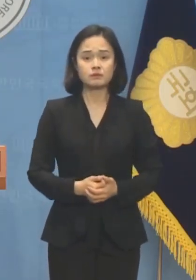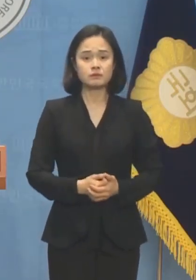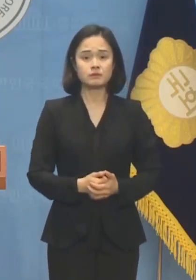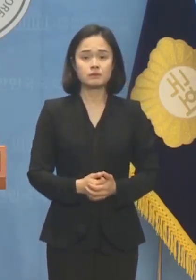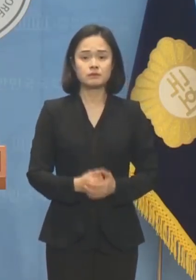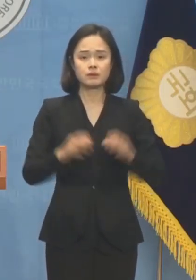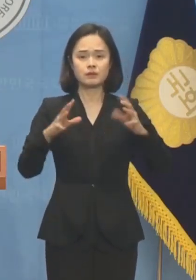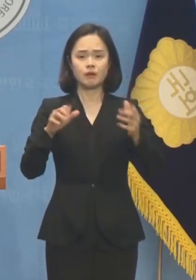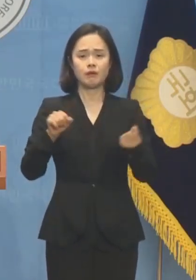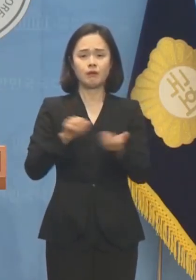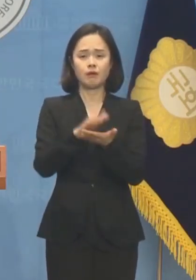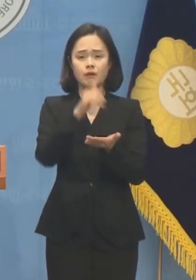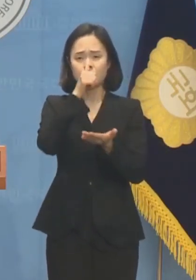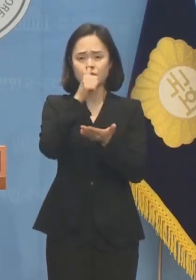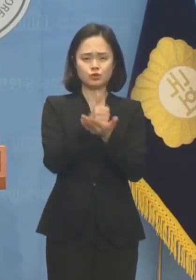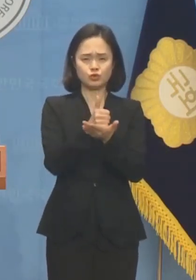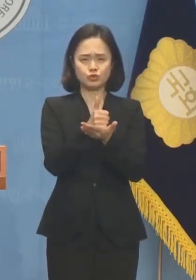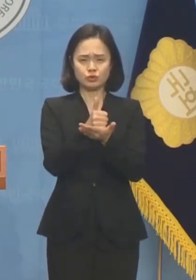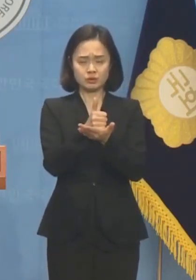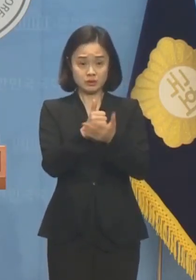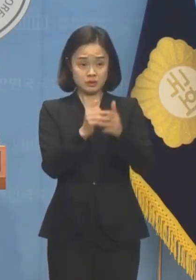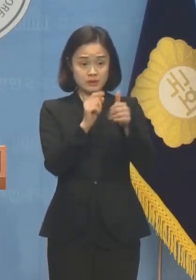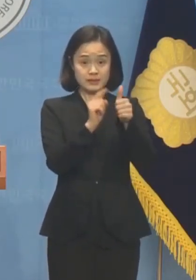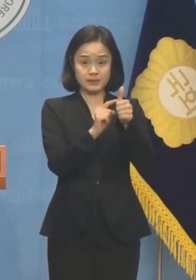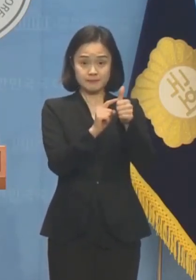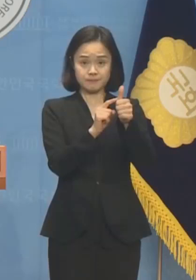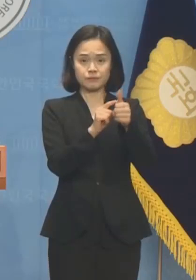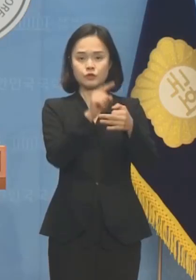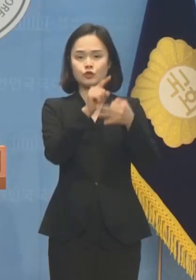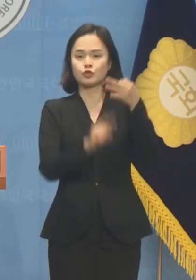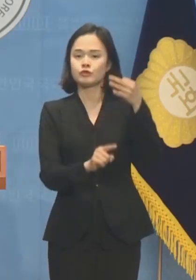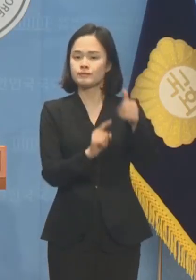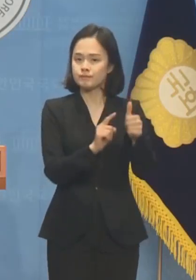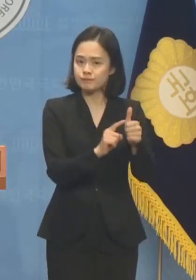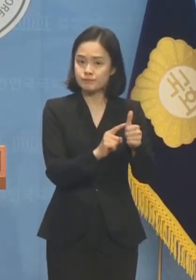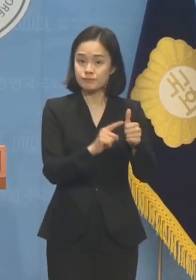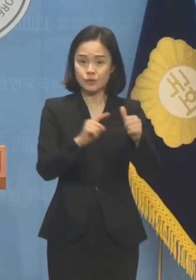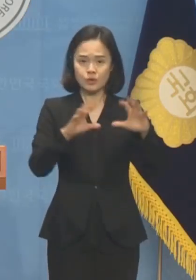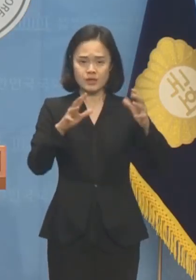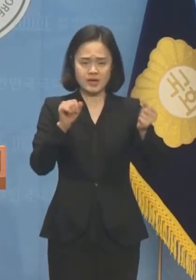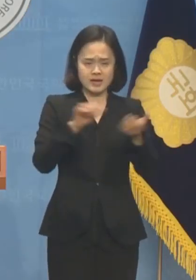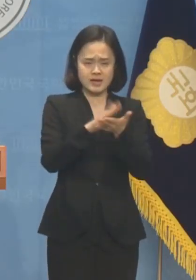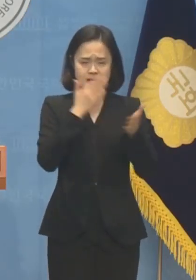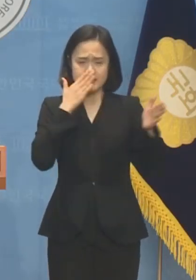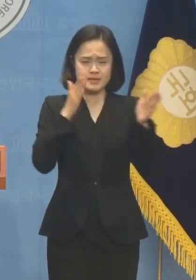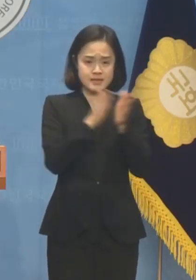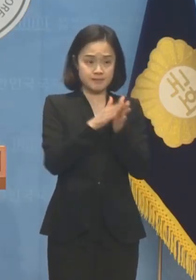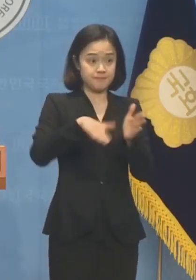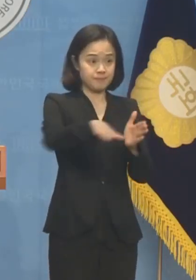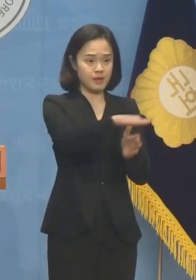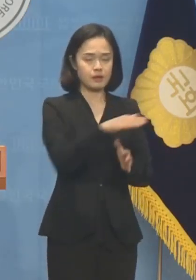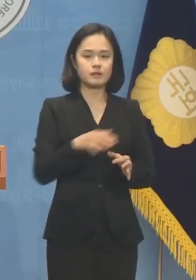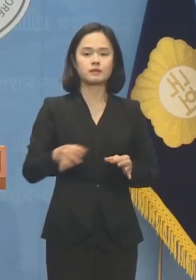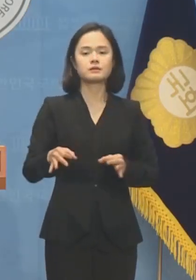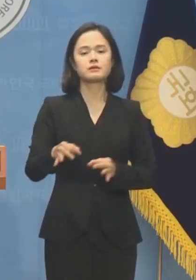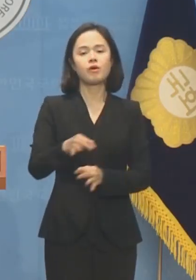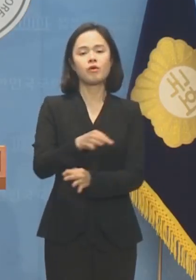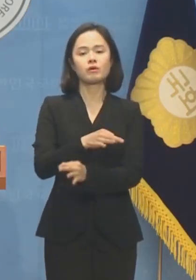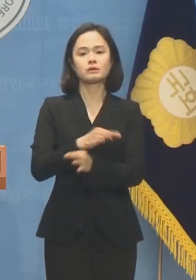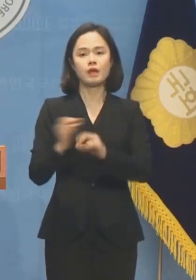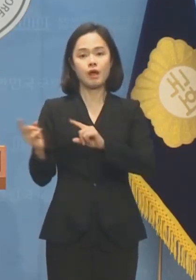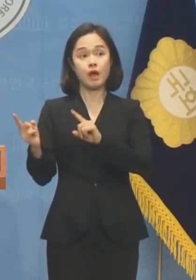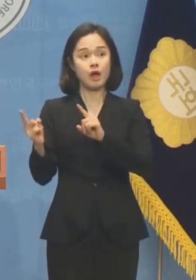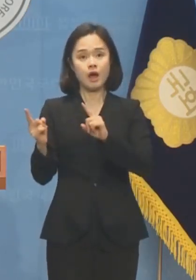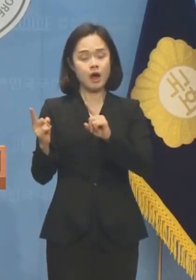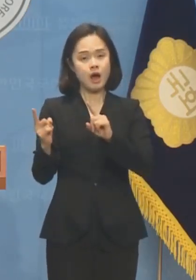숙의 윤석열과 내란 일당들은 지금 우리 경제의 가장 큰 적입니다. 연일 극단적